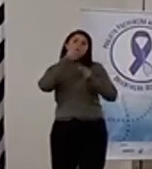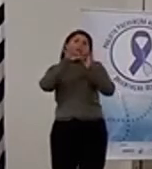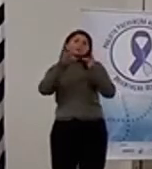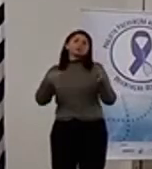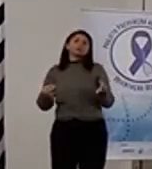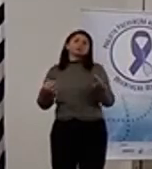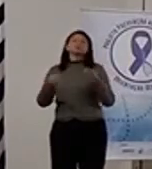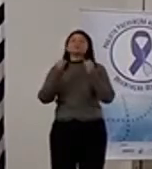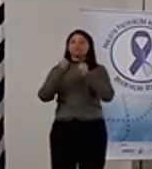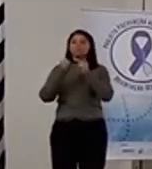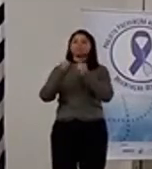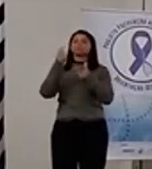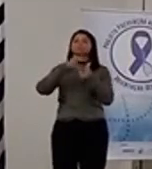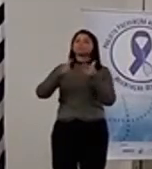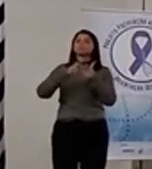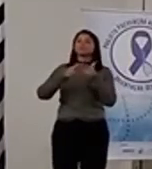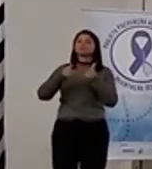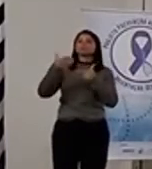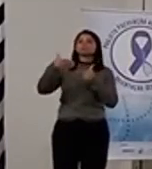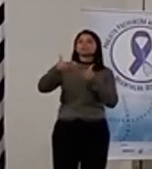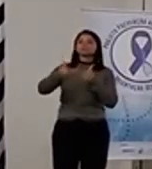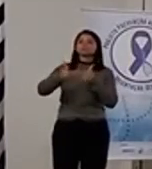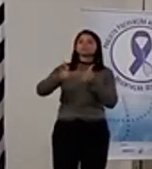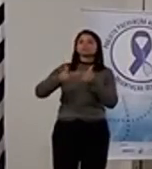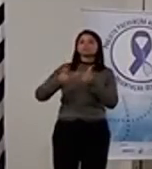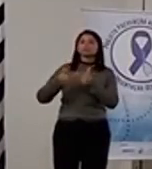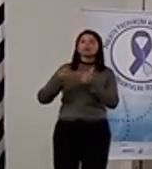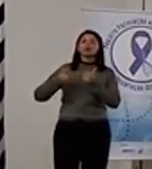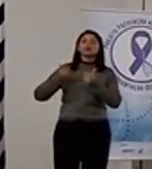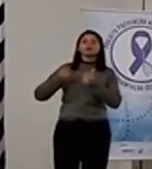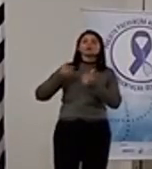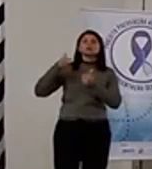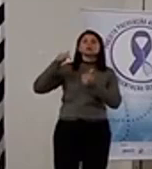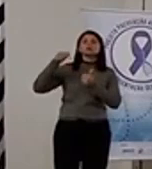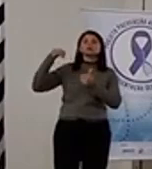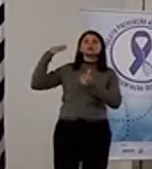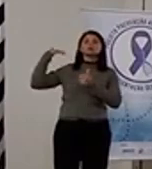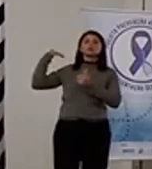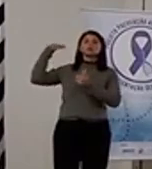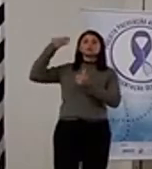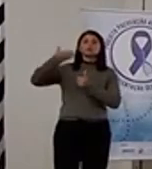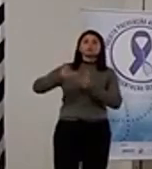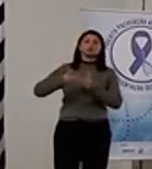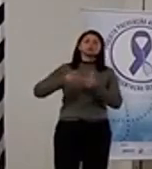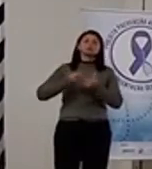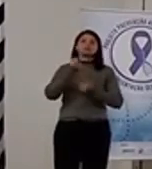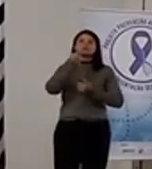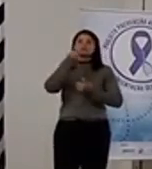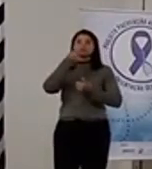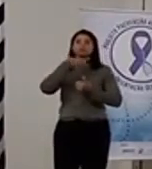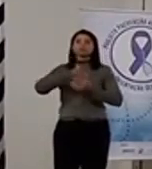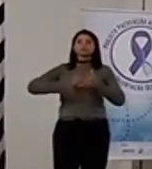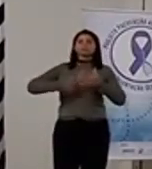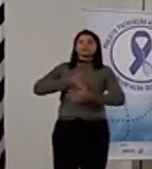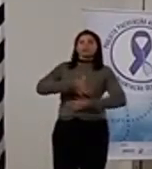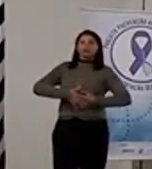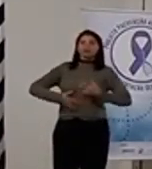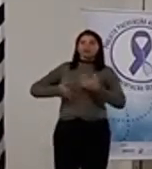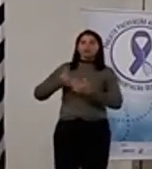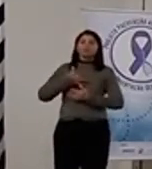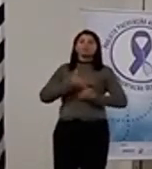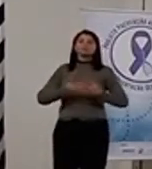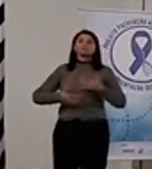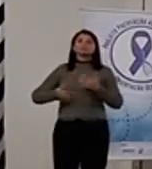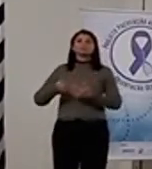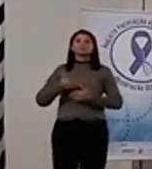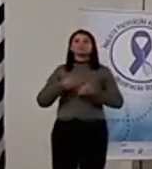pode levar a problemas. Nos anos 70, houve um medicamento que as mulheres tomavam para enjoos, que todo